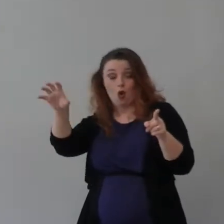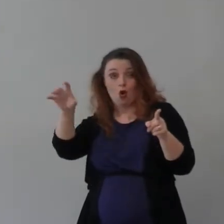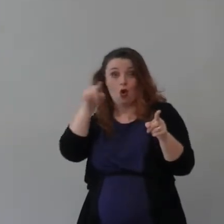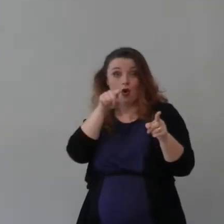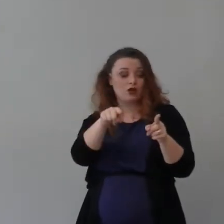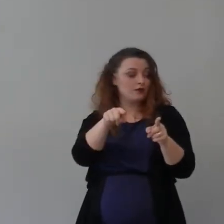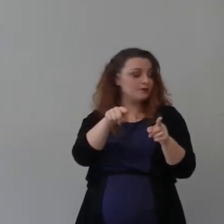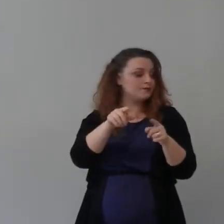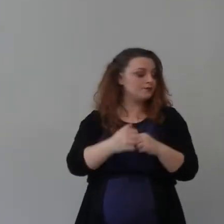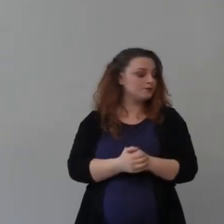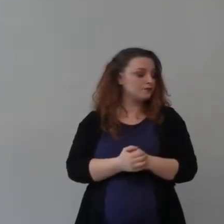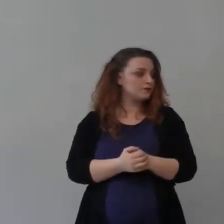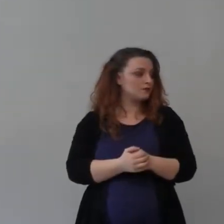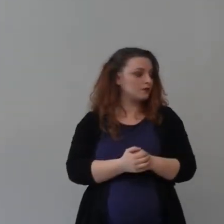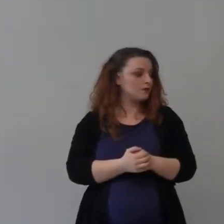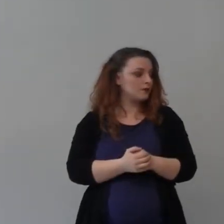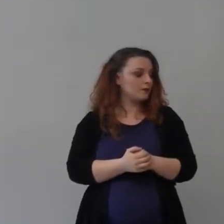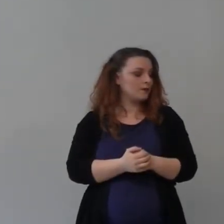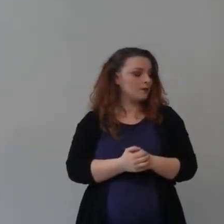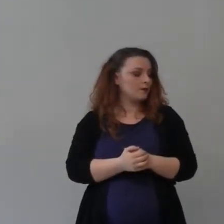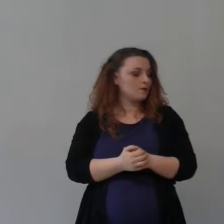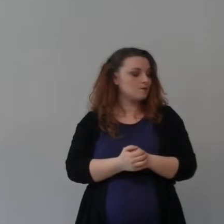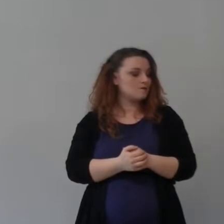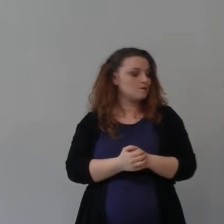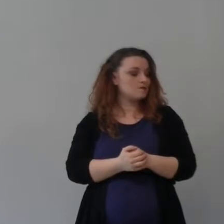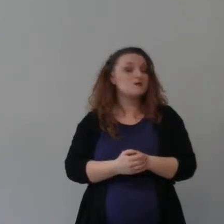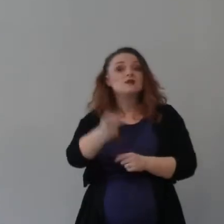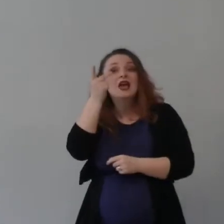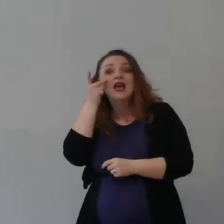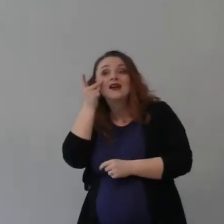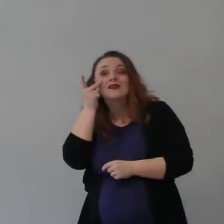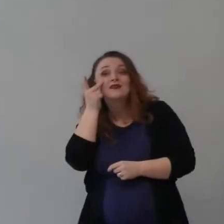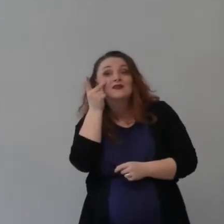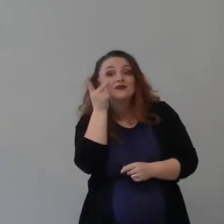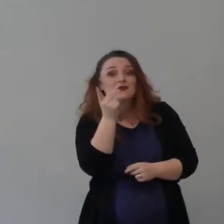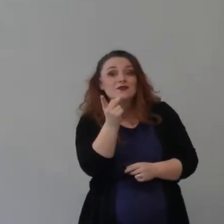ritorna durante la narrazione.